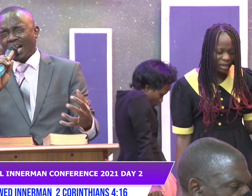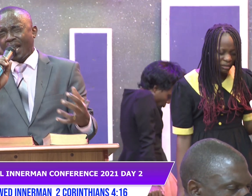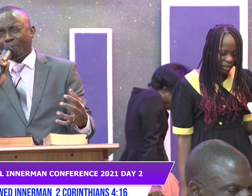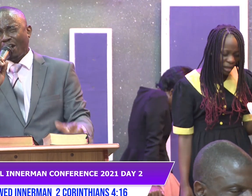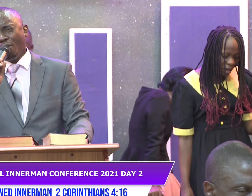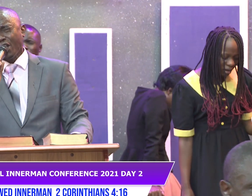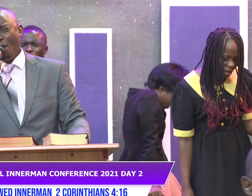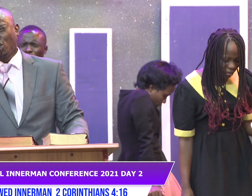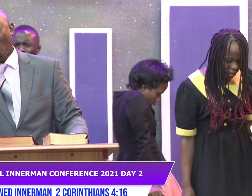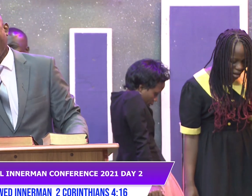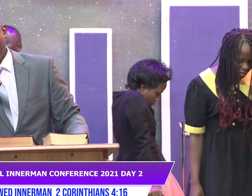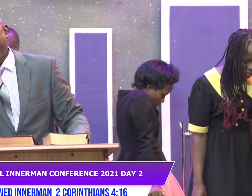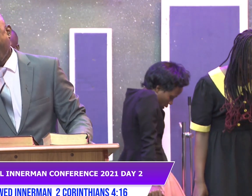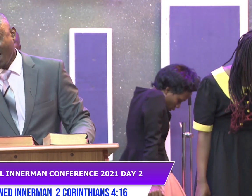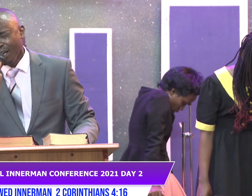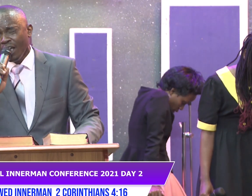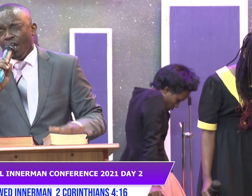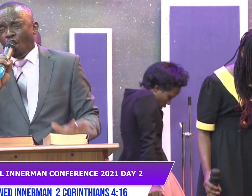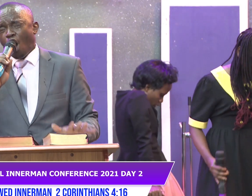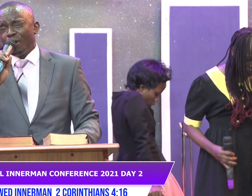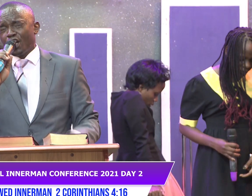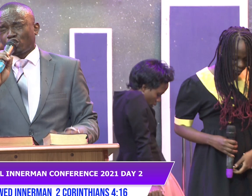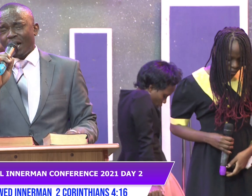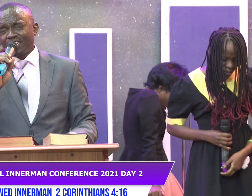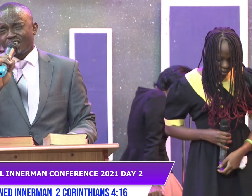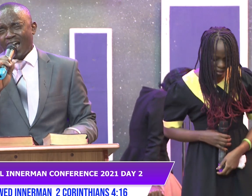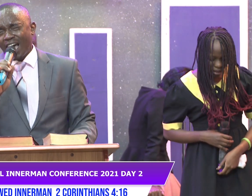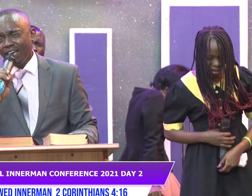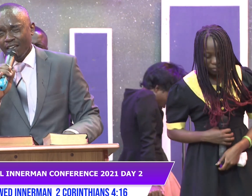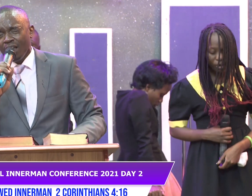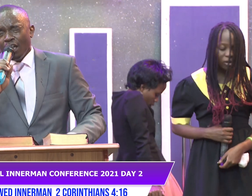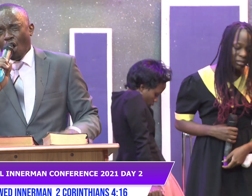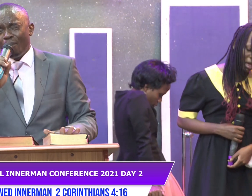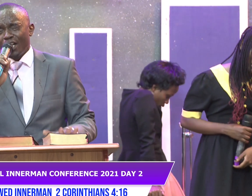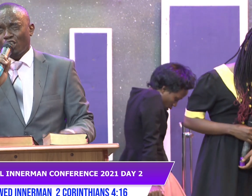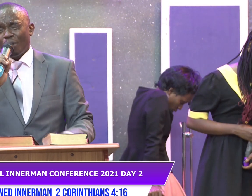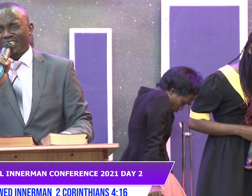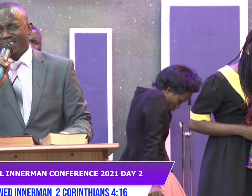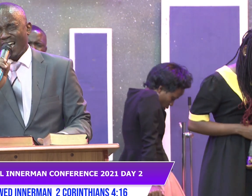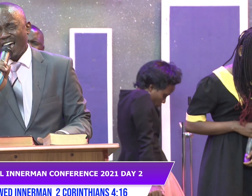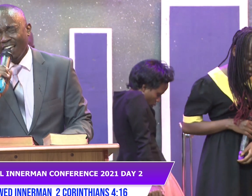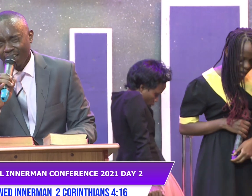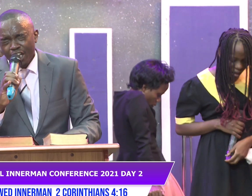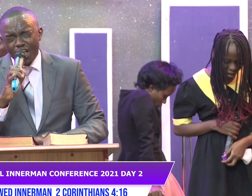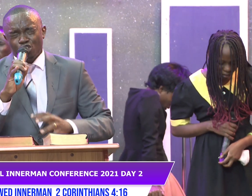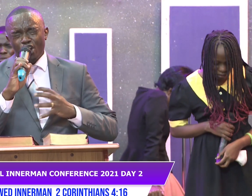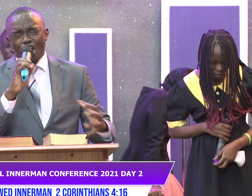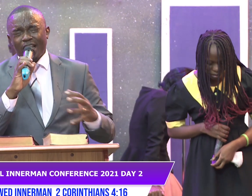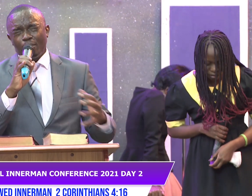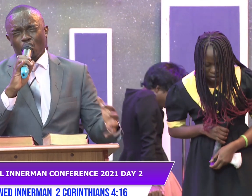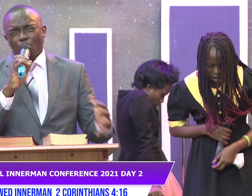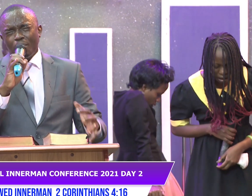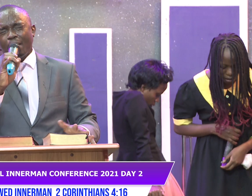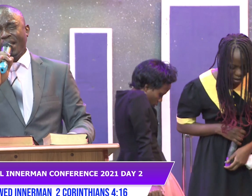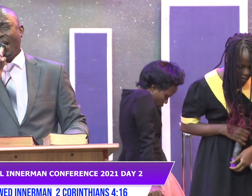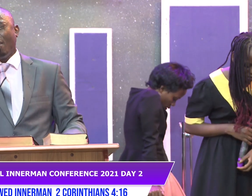njagala nkolagana mpya n'omwoyo omutukuvu tubatize omuliro tubatize omuliro tubatize yesu